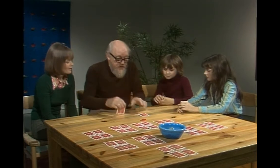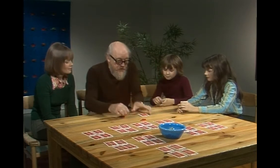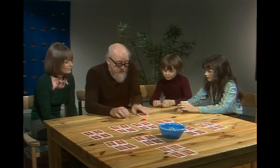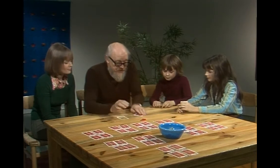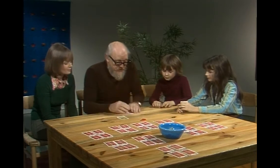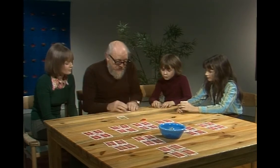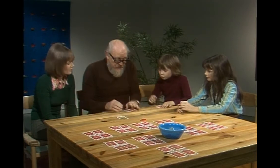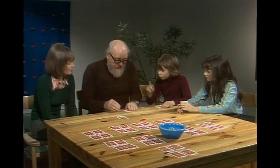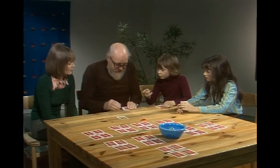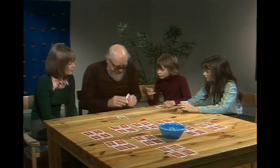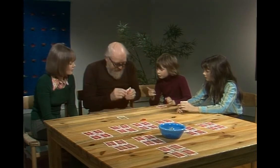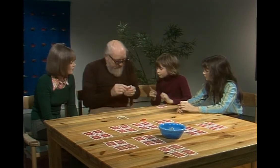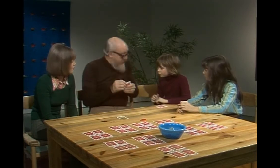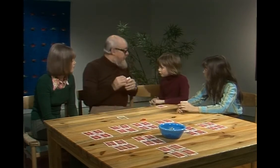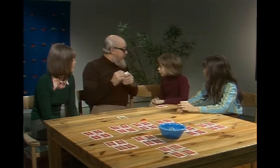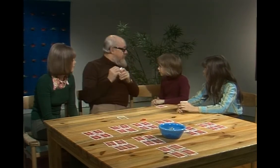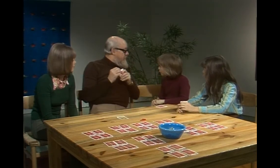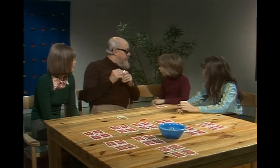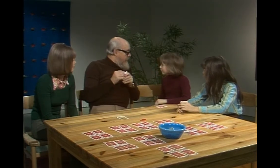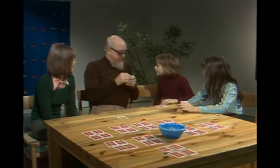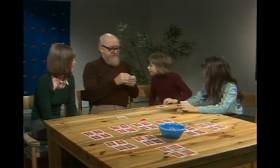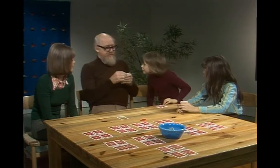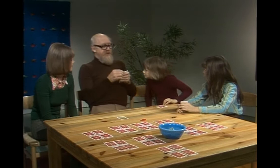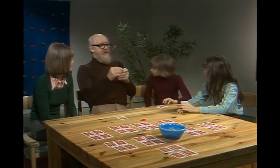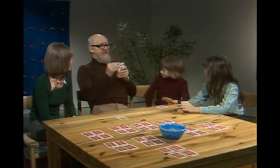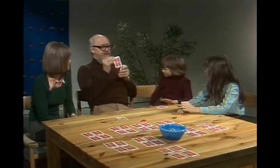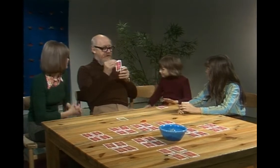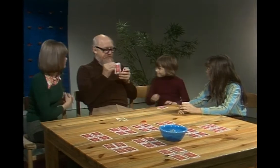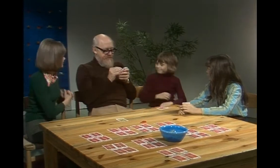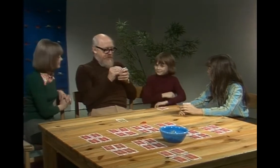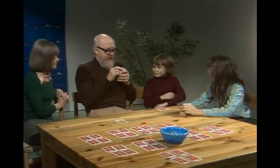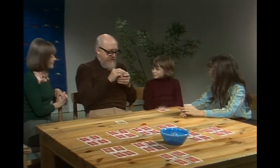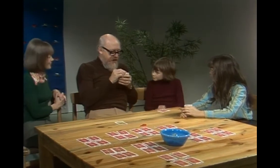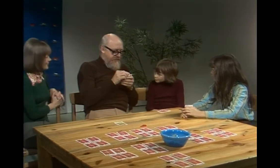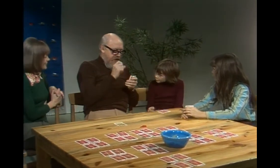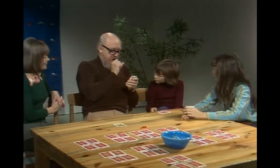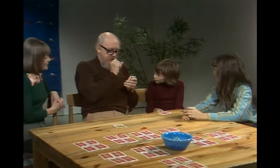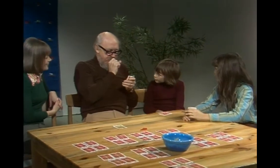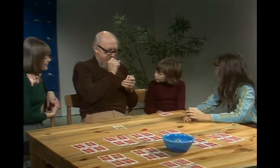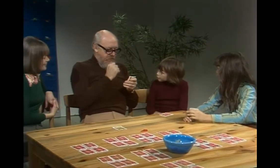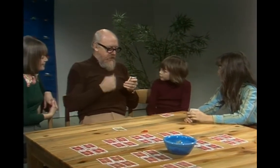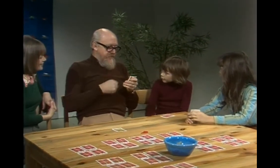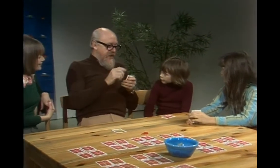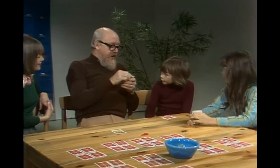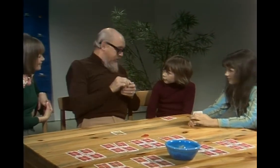just det. Nu ska jag förhöra dig då. Alldeles riktigt. Jaha, där ser man. Nu börjar vi med det här. Oj då. Kom.